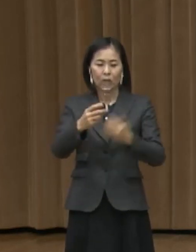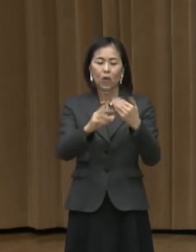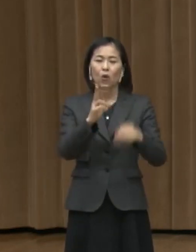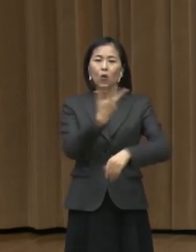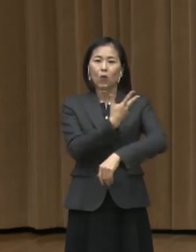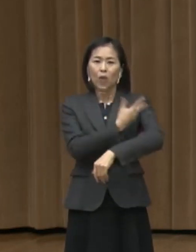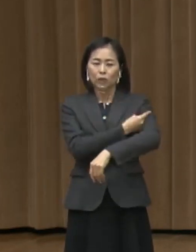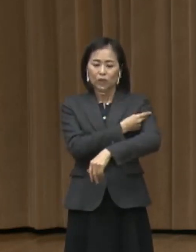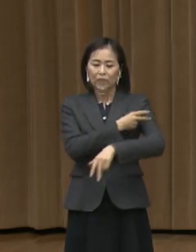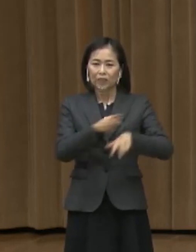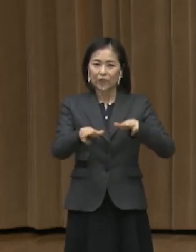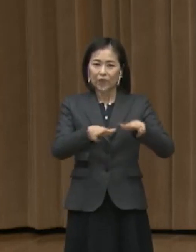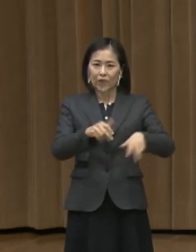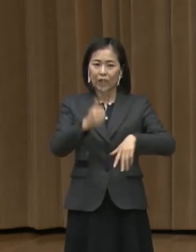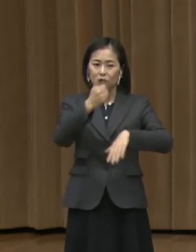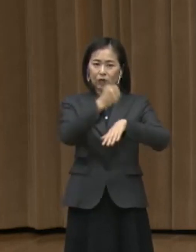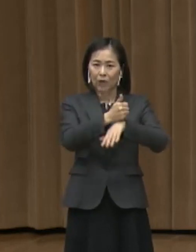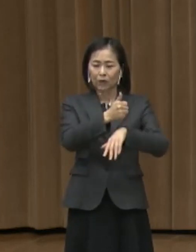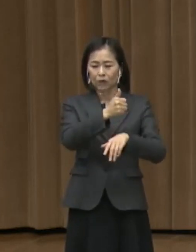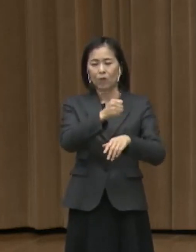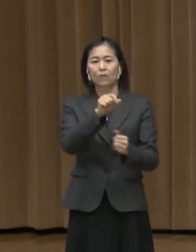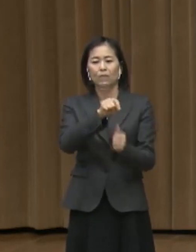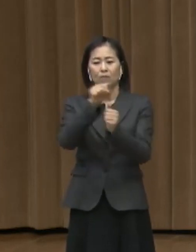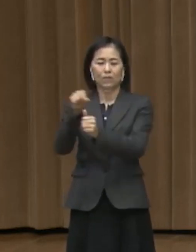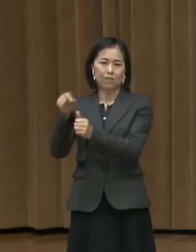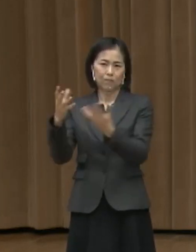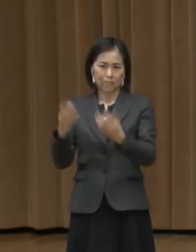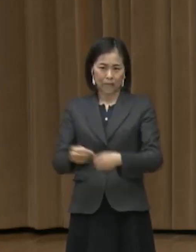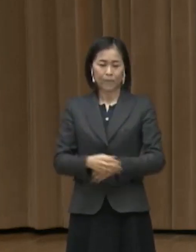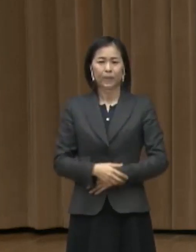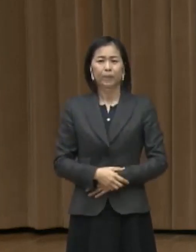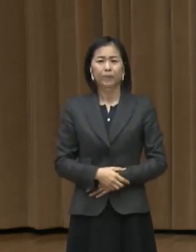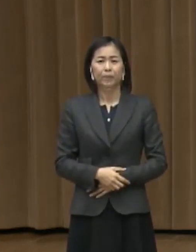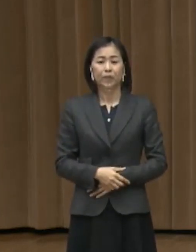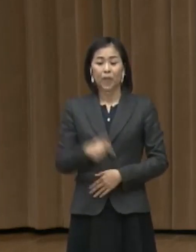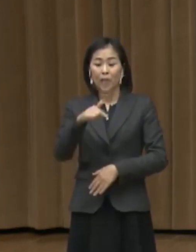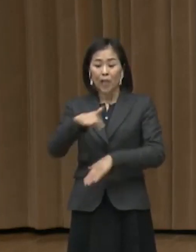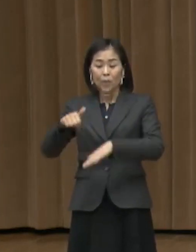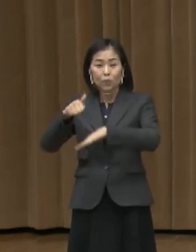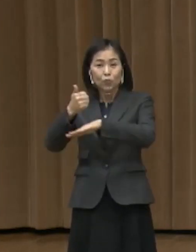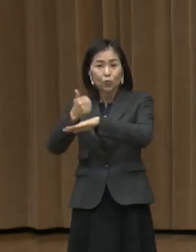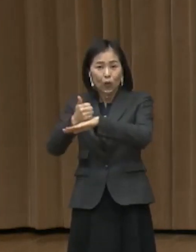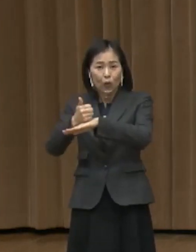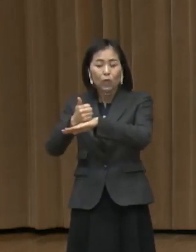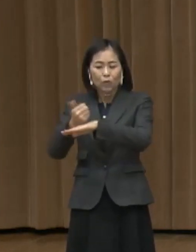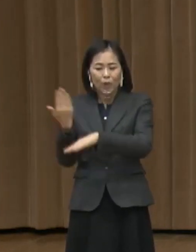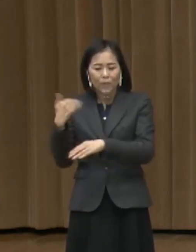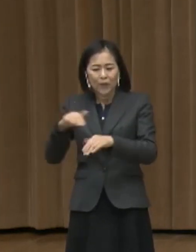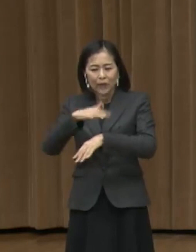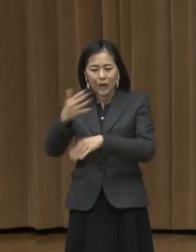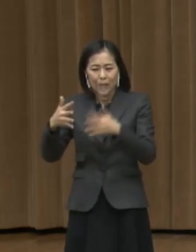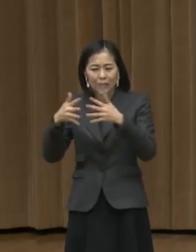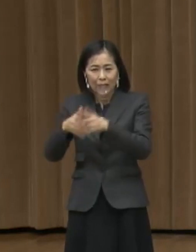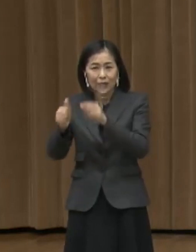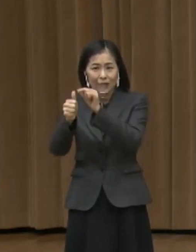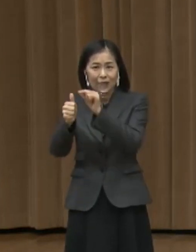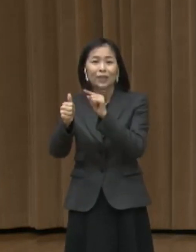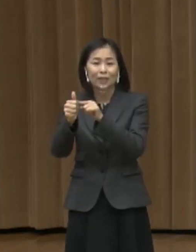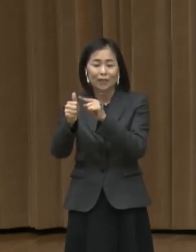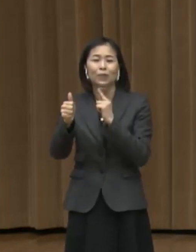し、体制をさらに強化したところであります。先ほど部長については、山崎と申し上げ